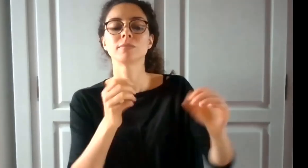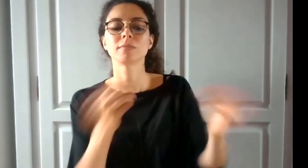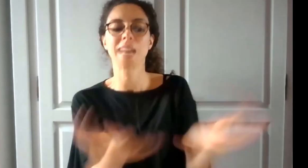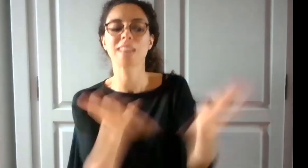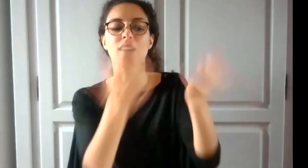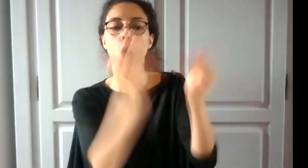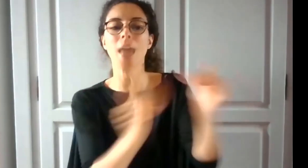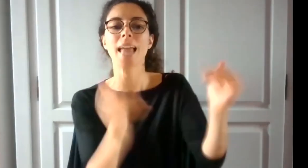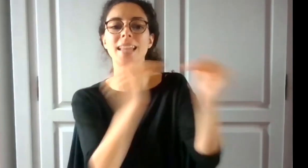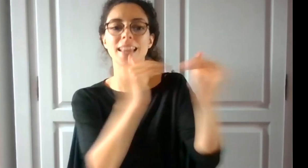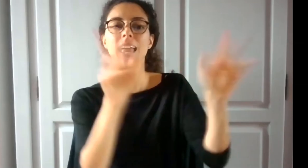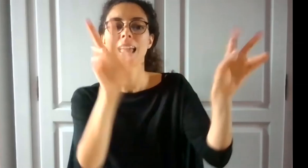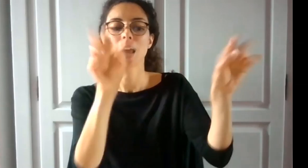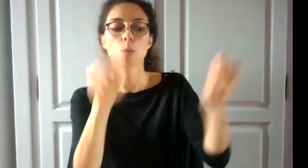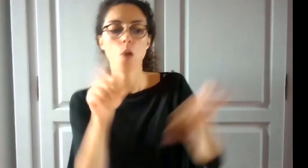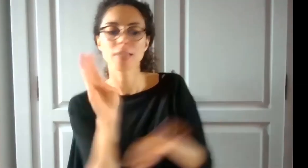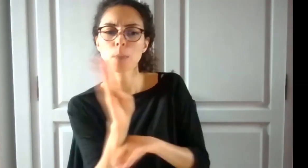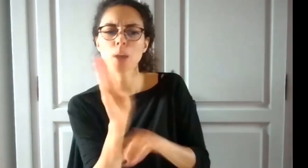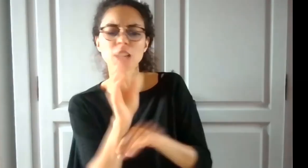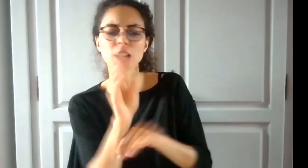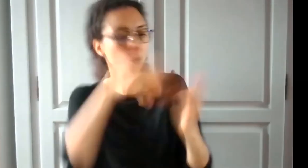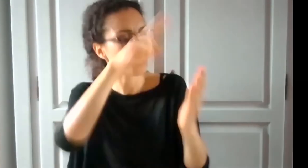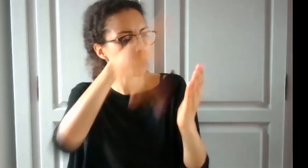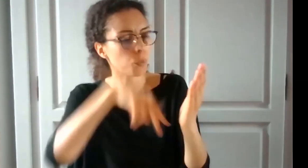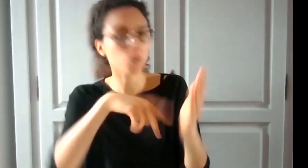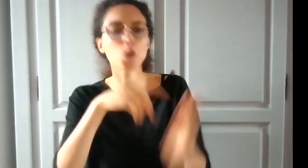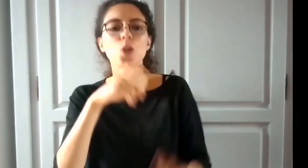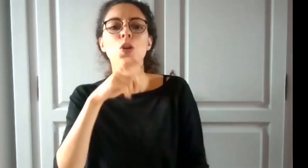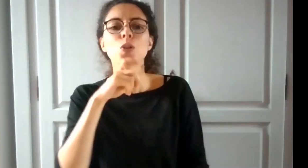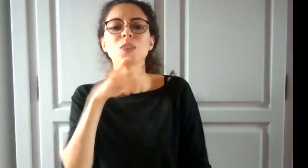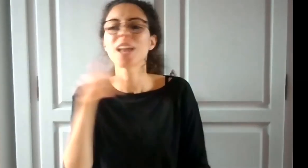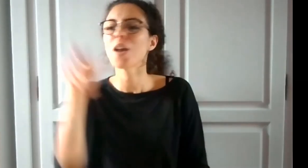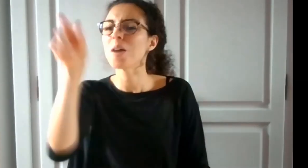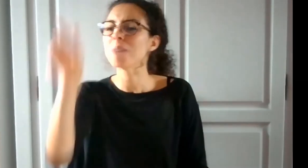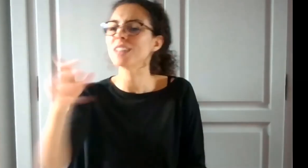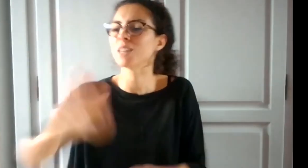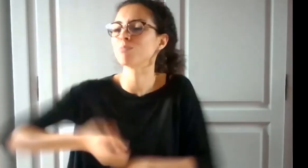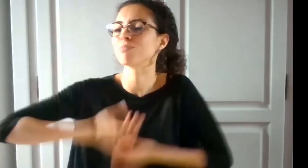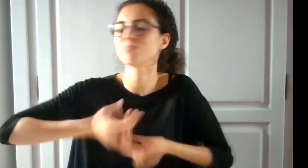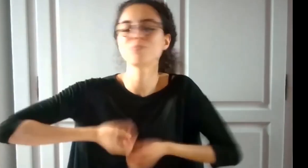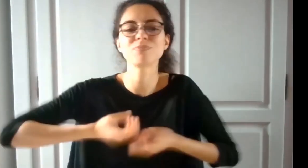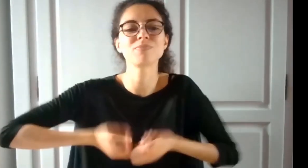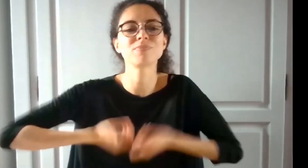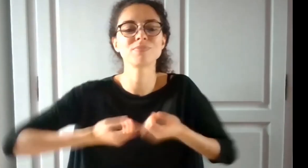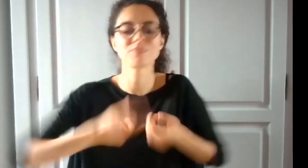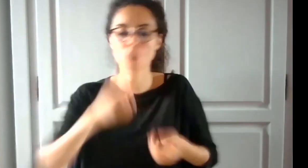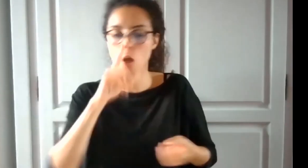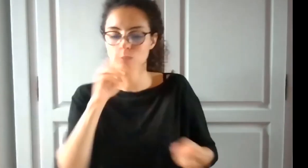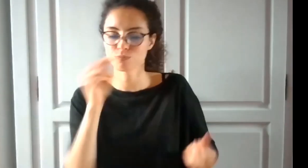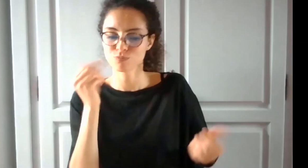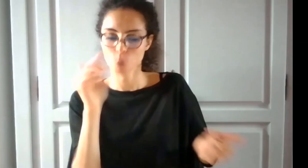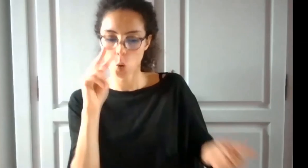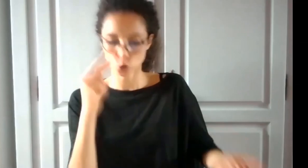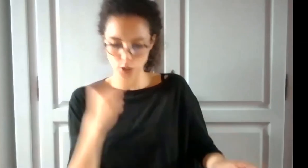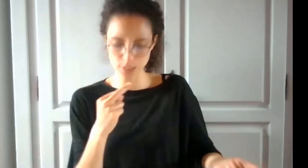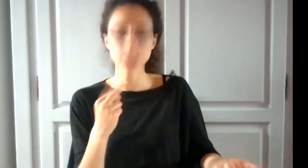pouvez retrouver des témoignages. Tout à l'heure, vous entendiez Ada Gershouch qui faisait part de son ressenti, mais on a aujourd'hui